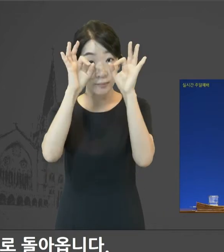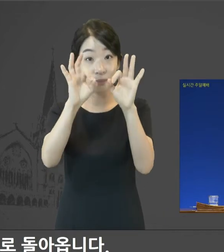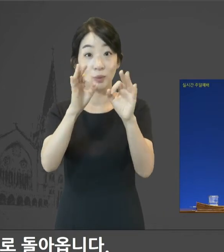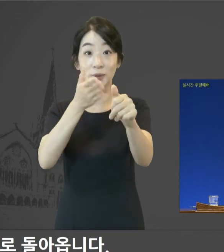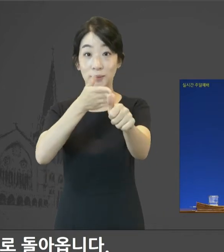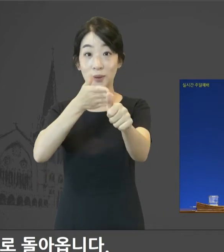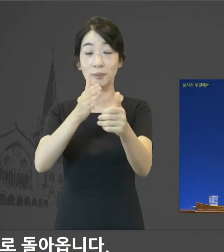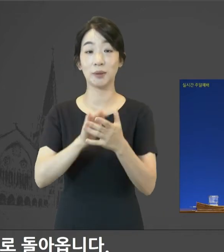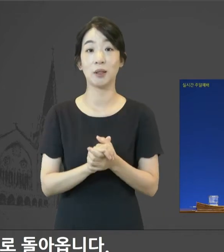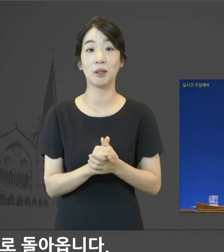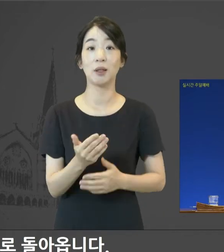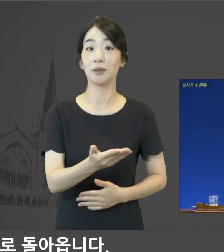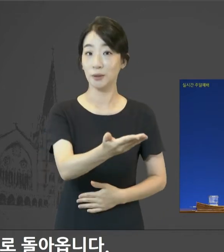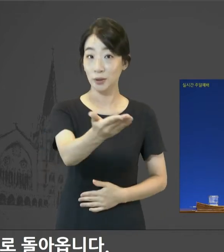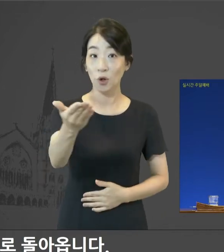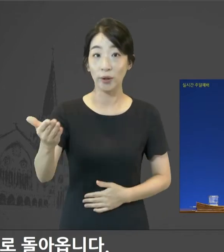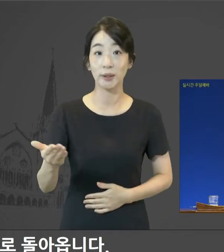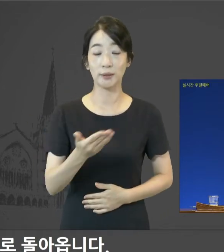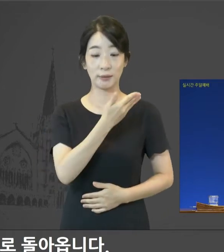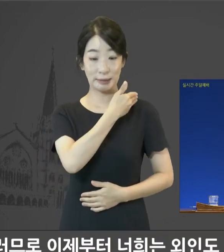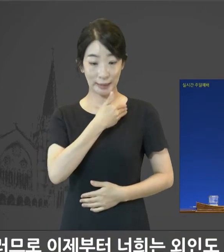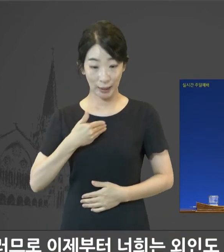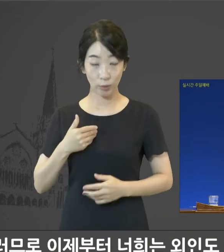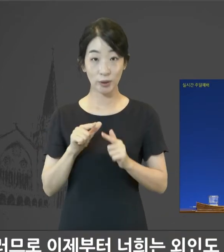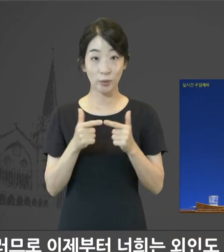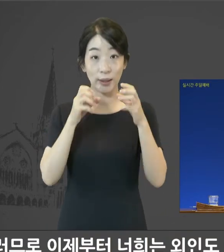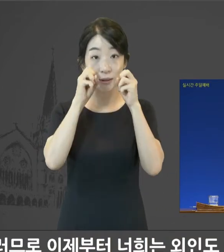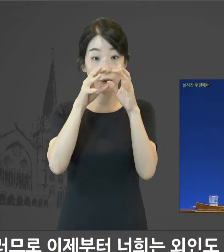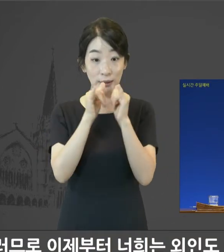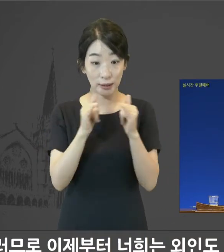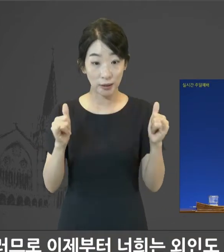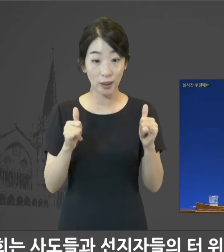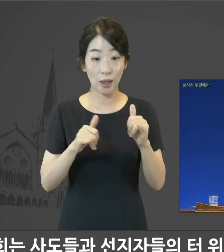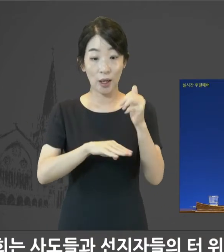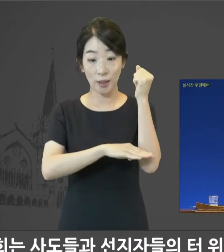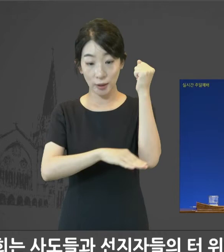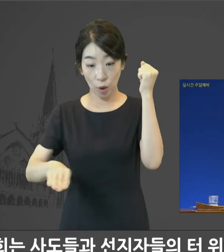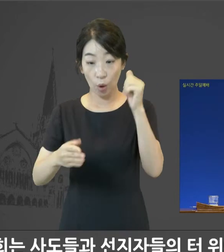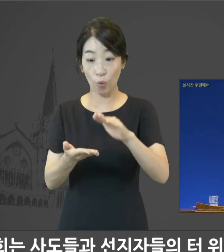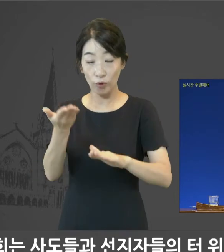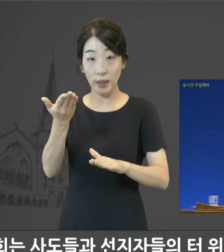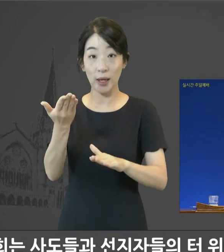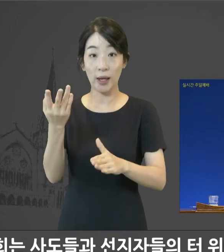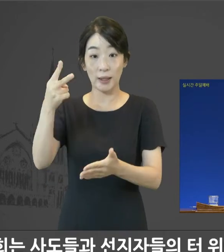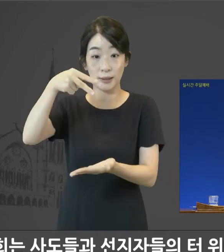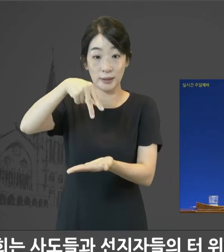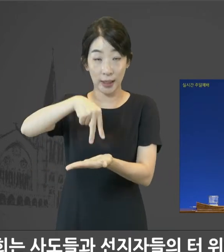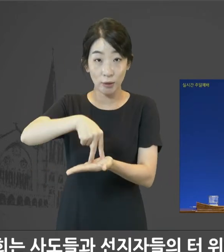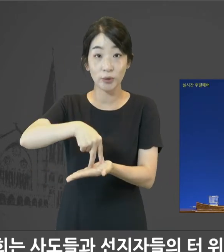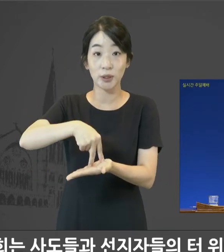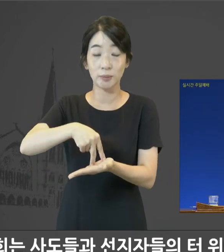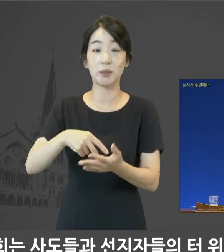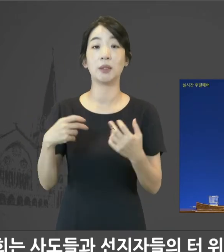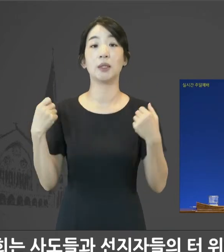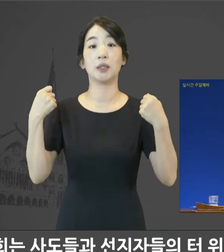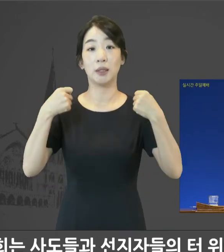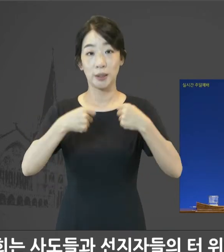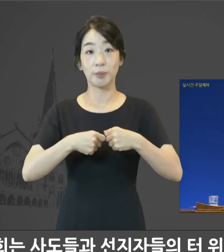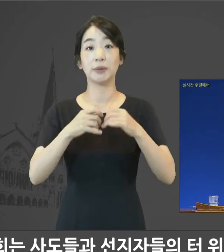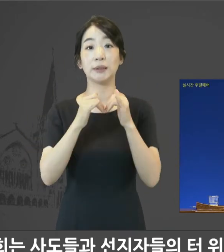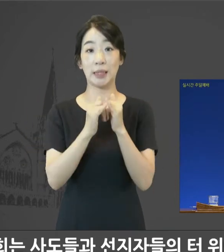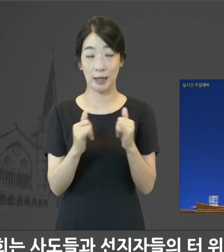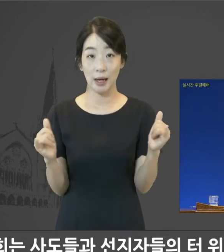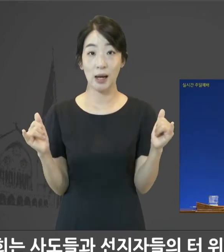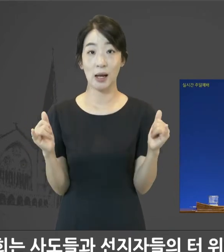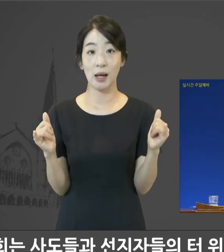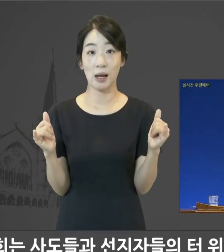바랍니다. 너희는 사도들과 선지자들의 터 위에 세우심을 입은 자라. 그 다음